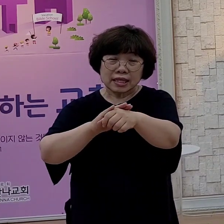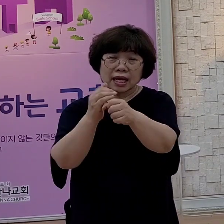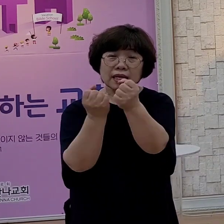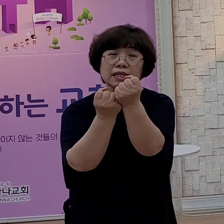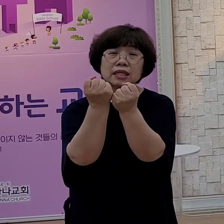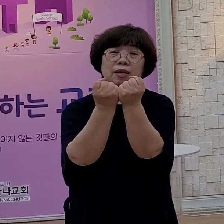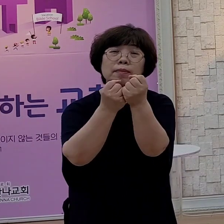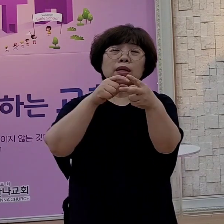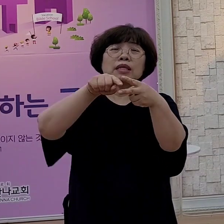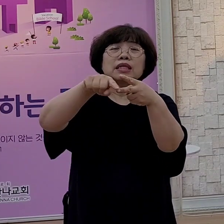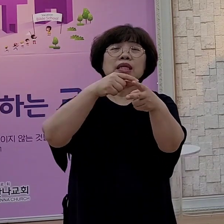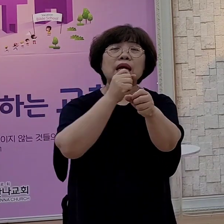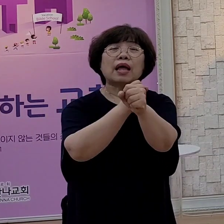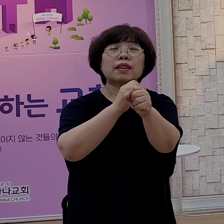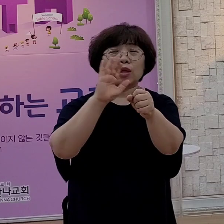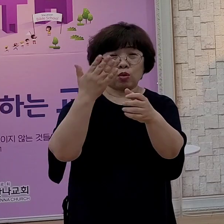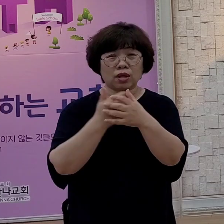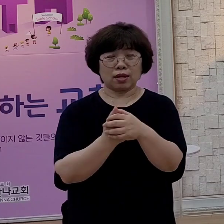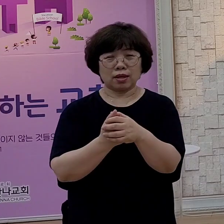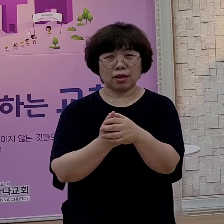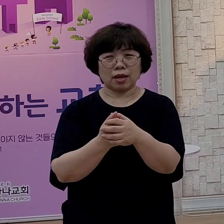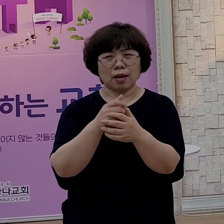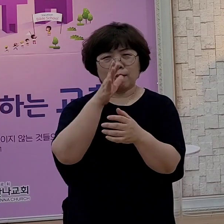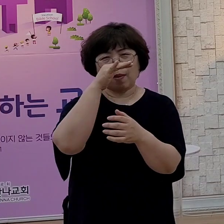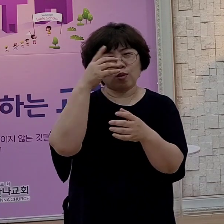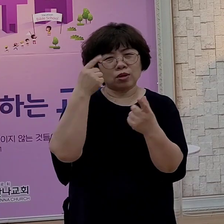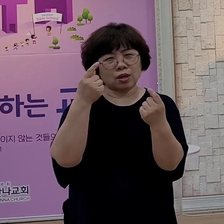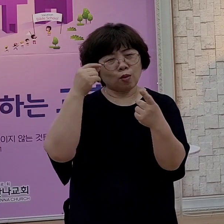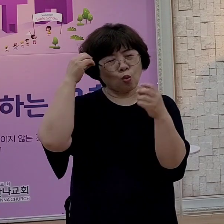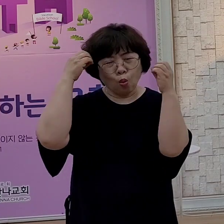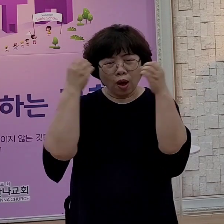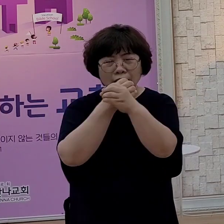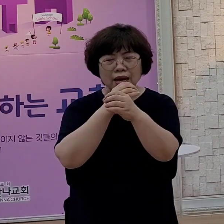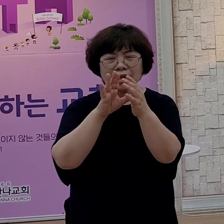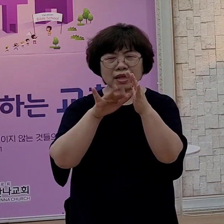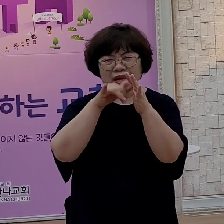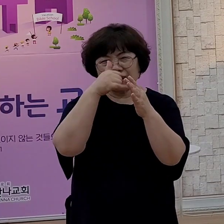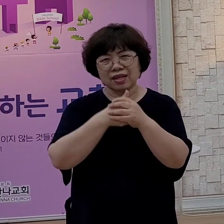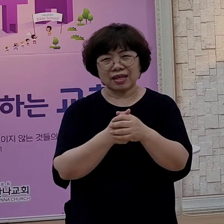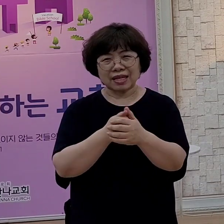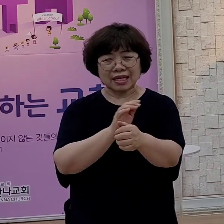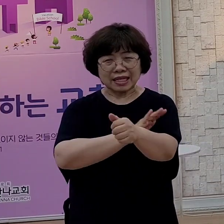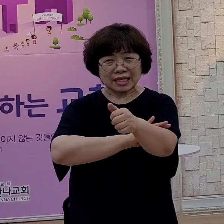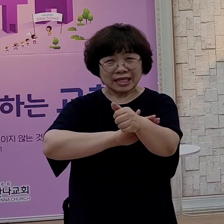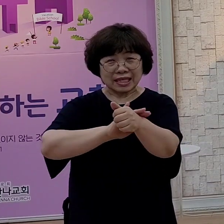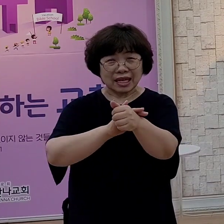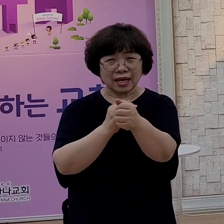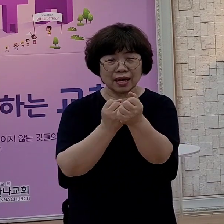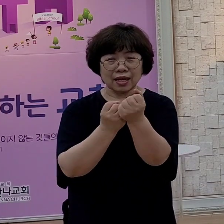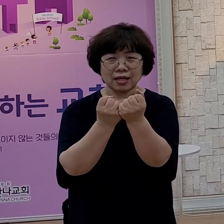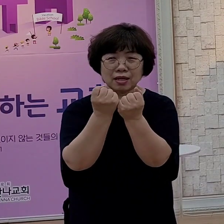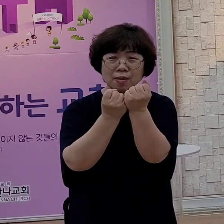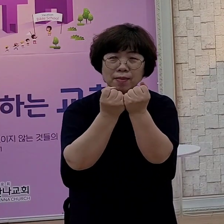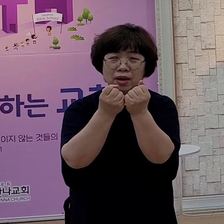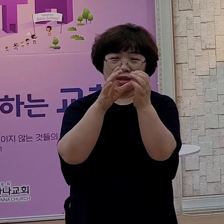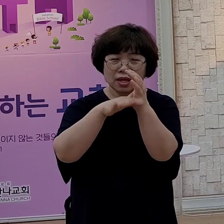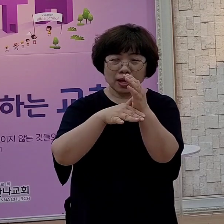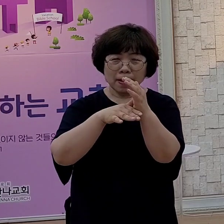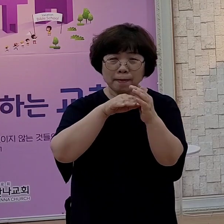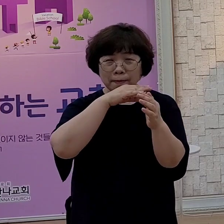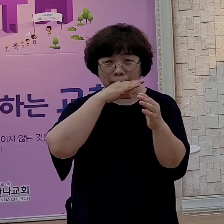이 말이에요. 바보 같죠? 잘 설득되는 게 그런 바보가 어디 있어요? 근데 헬라어의 양순이라는 단어는